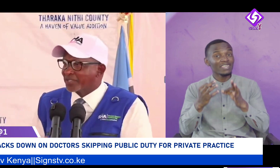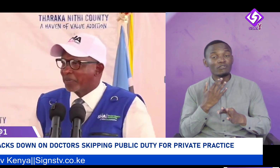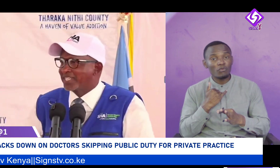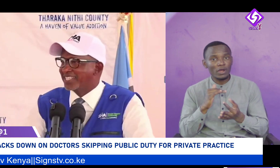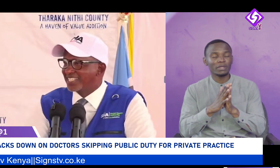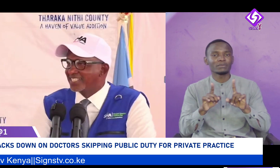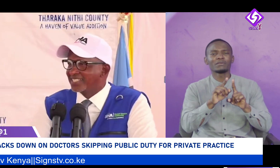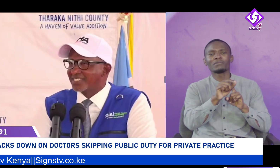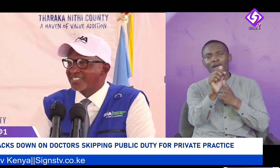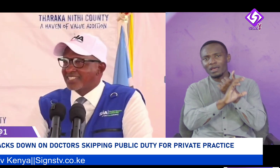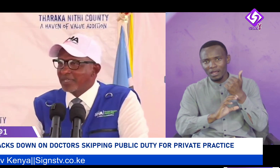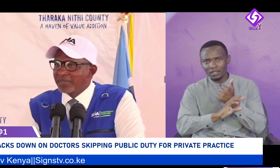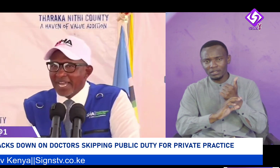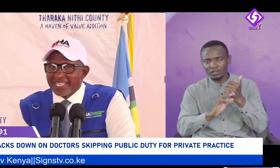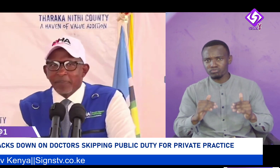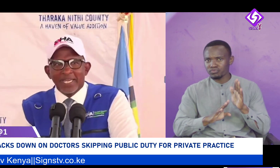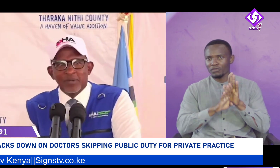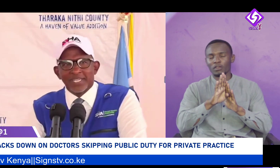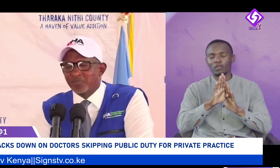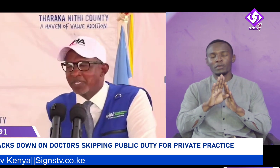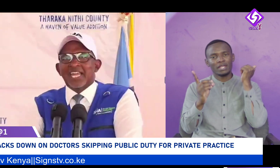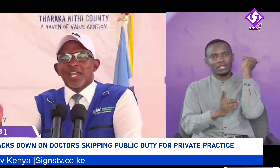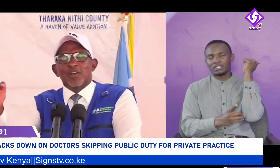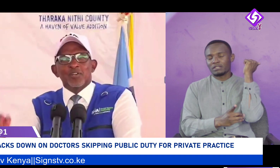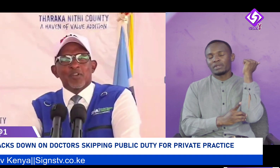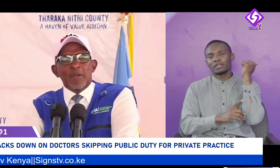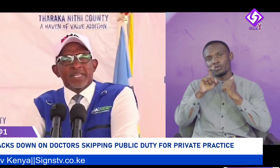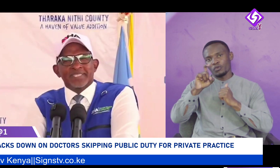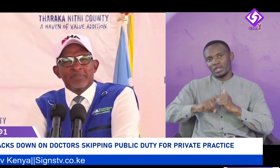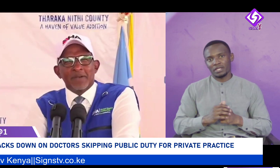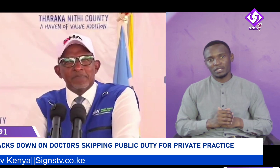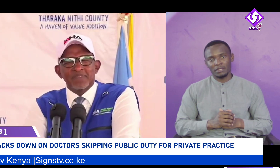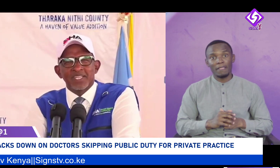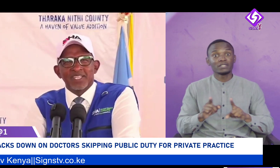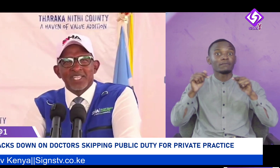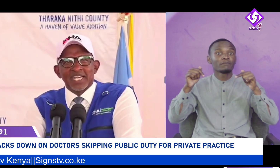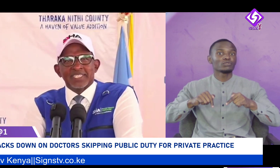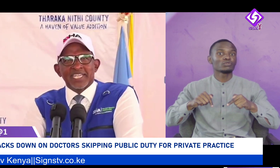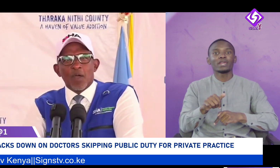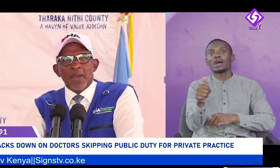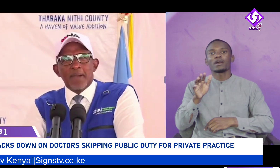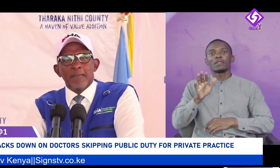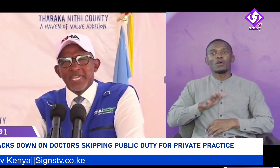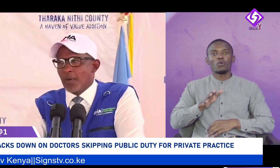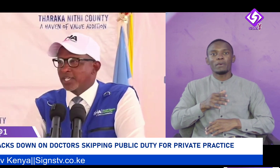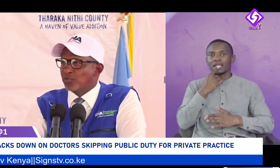discipline. Na mimi health hii paka niweke discipline. Leo iko mama anasema katika wa mama 100